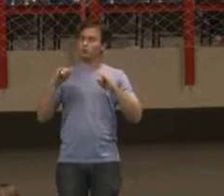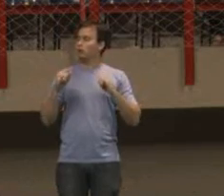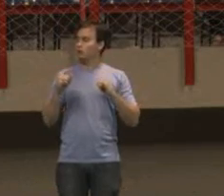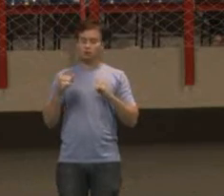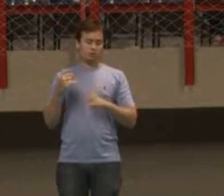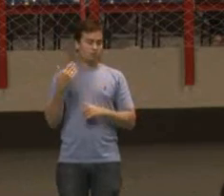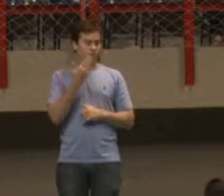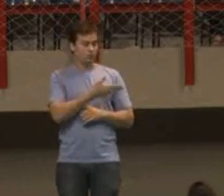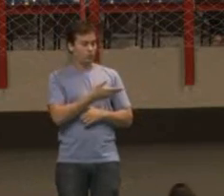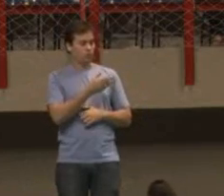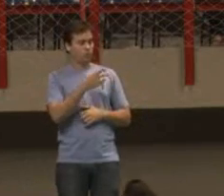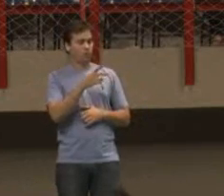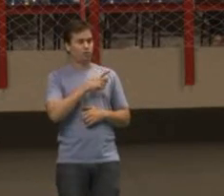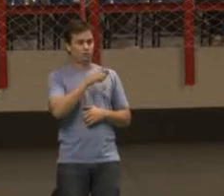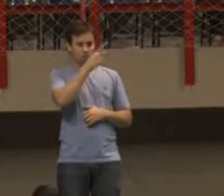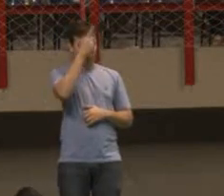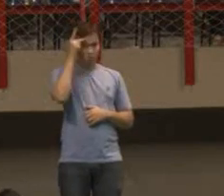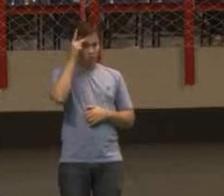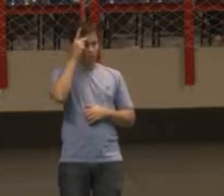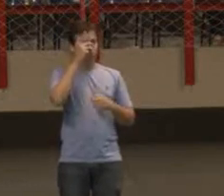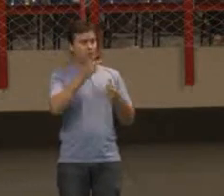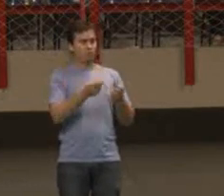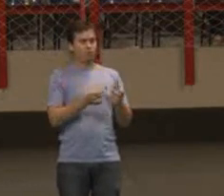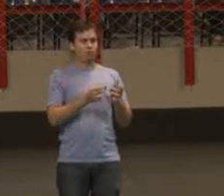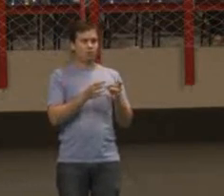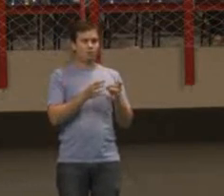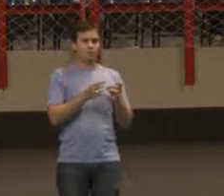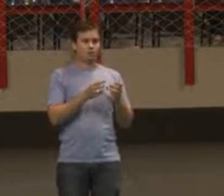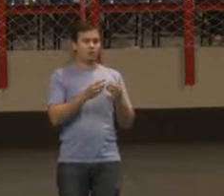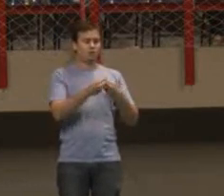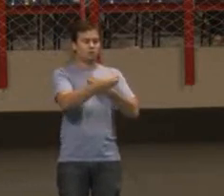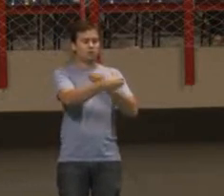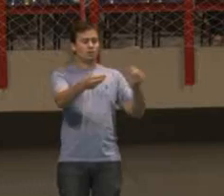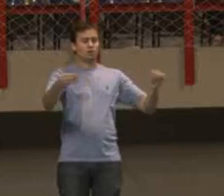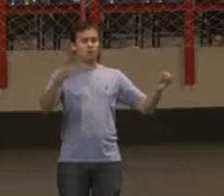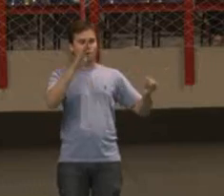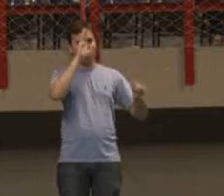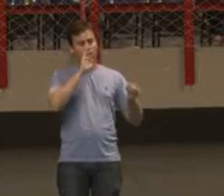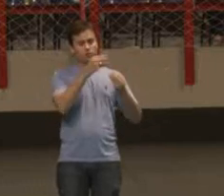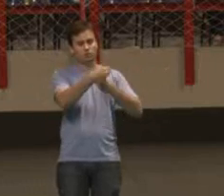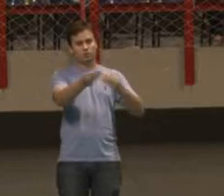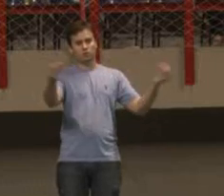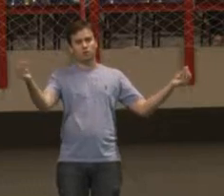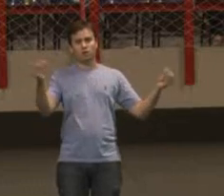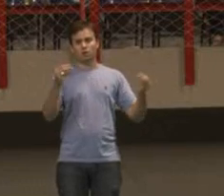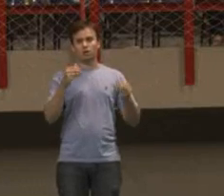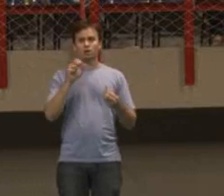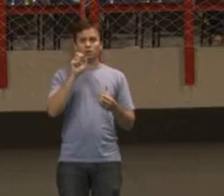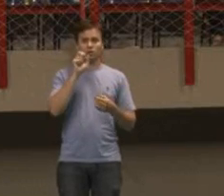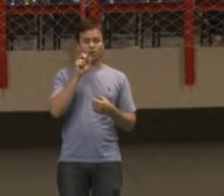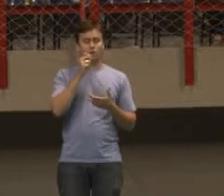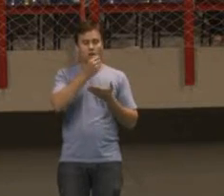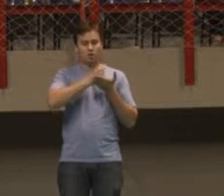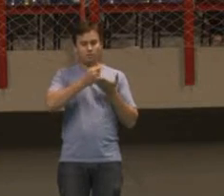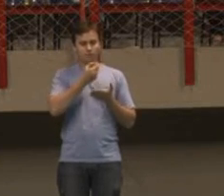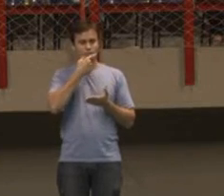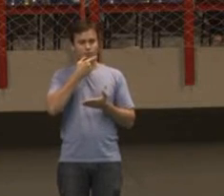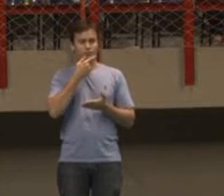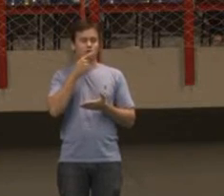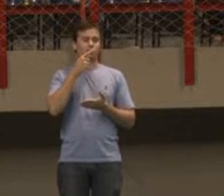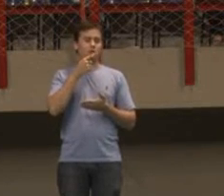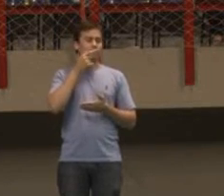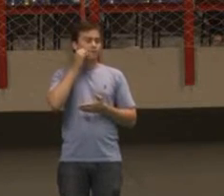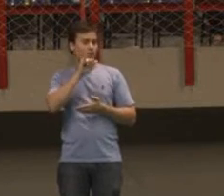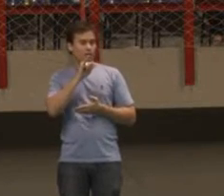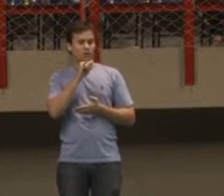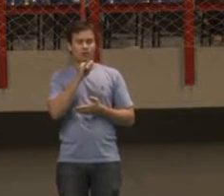oferecesse a pílula pós-coital, a pílula do dia seguinte, para toda gestante,